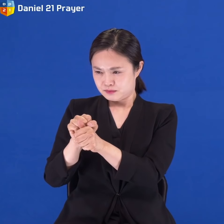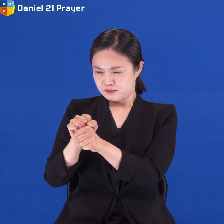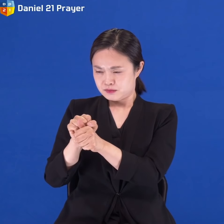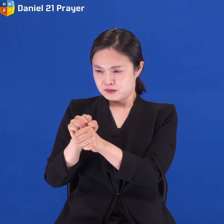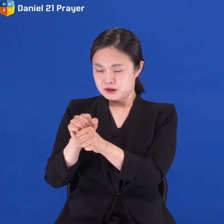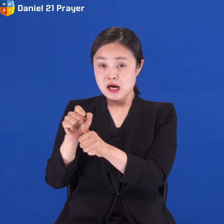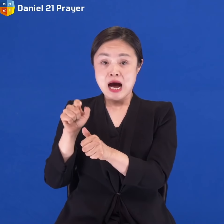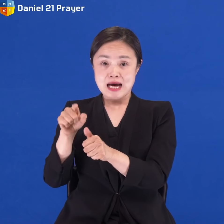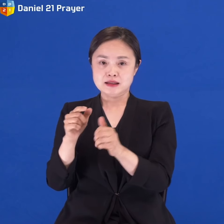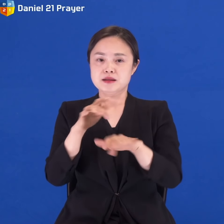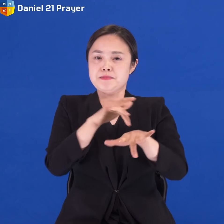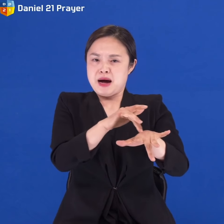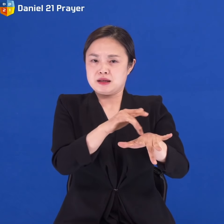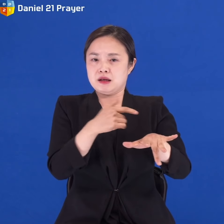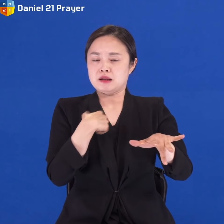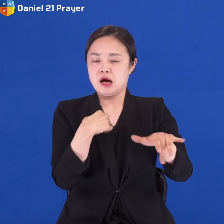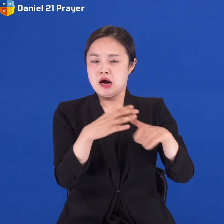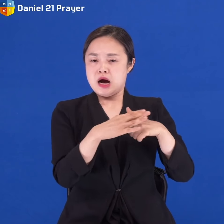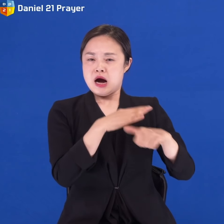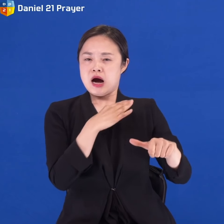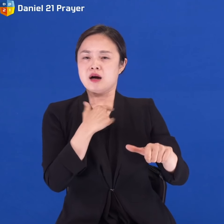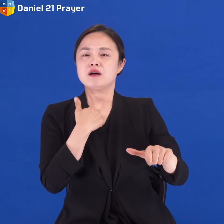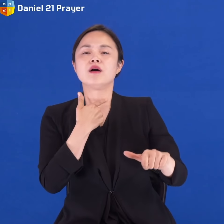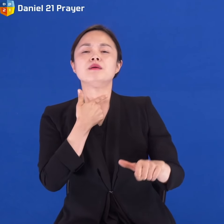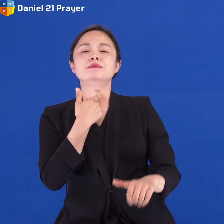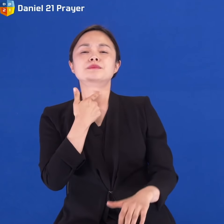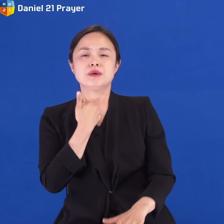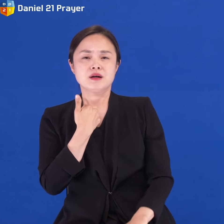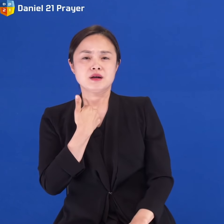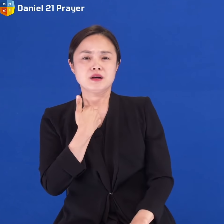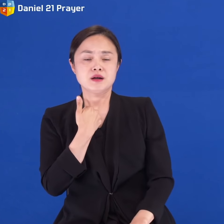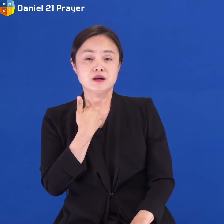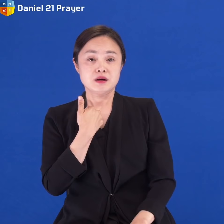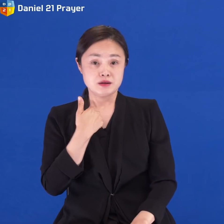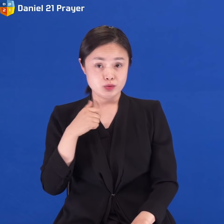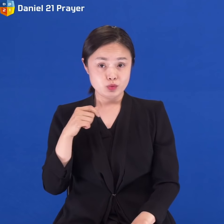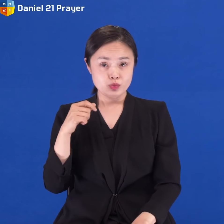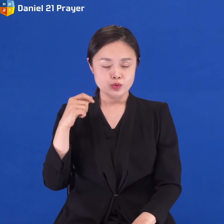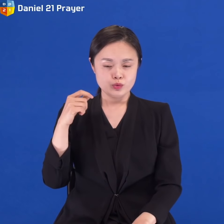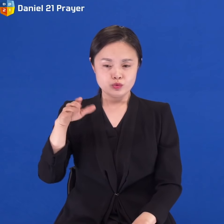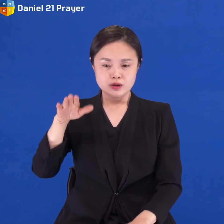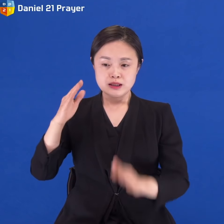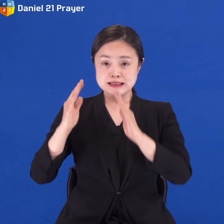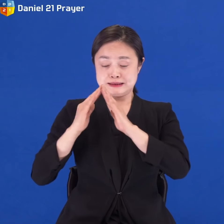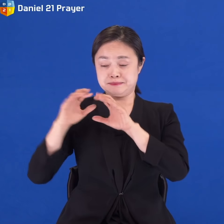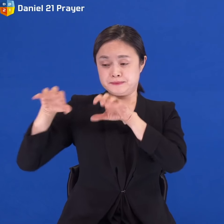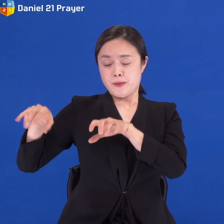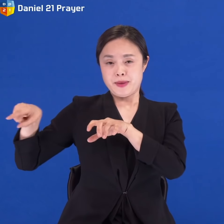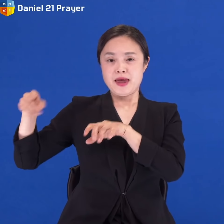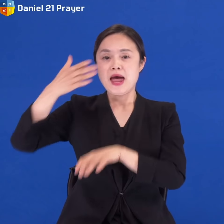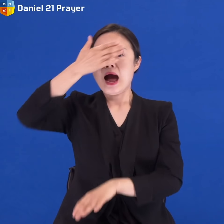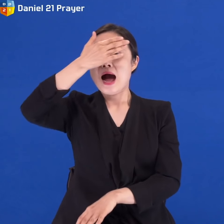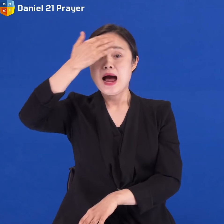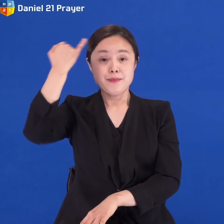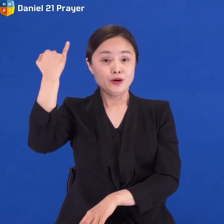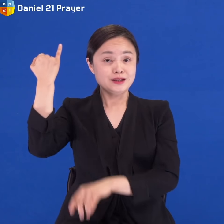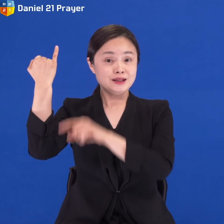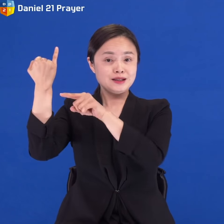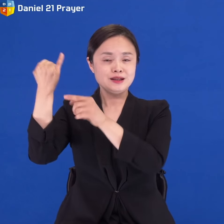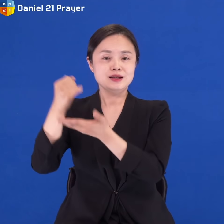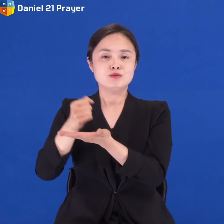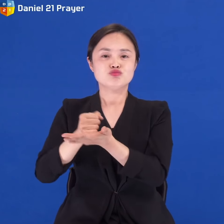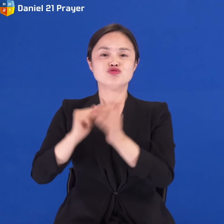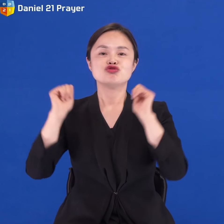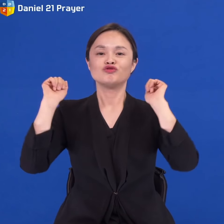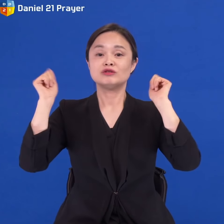무당 할머니로 알려져 있는 저희 집안의 할머니께서 제가 평상에 압사가 된 줄 알고